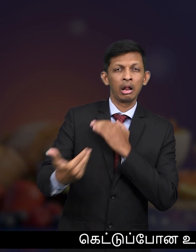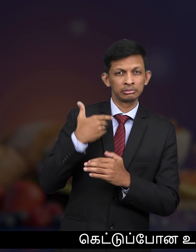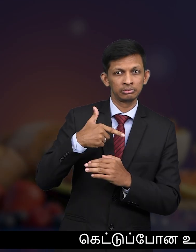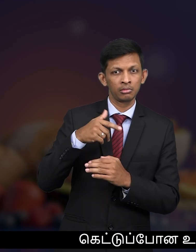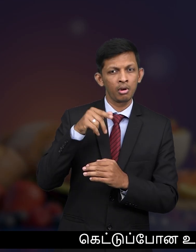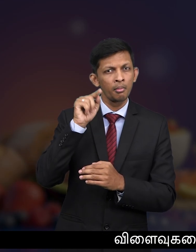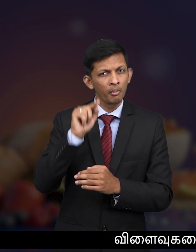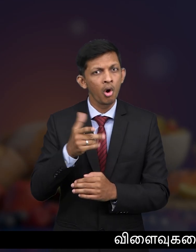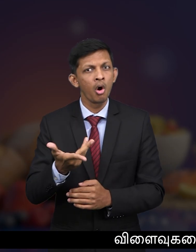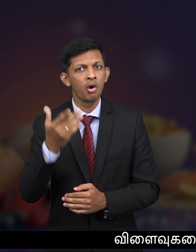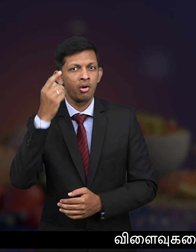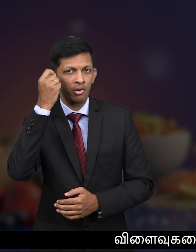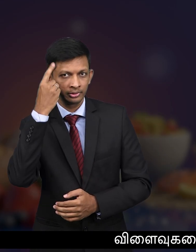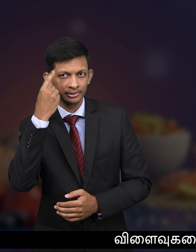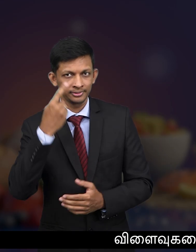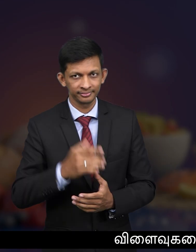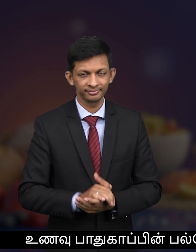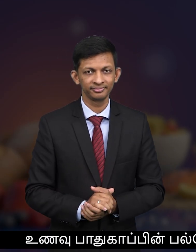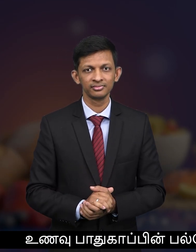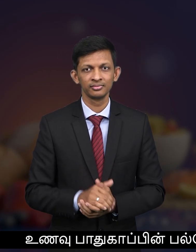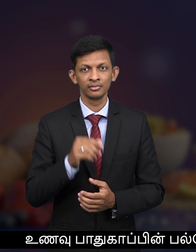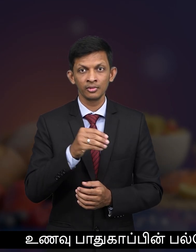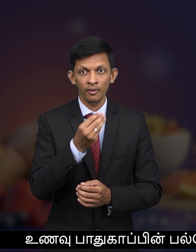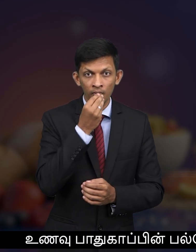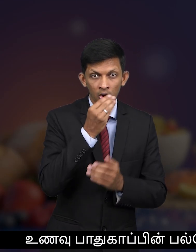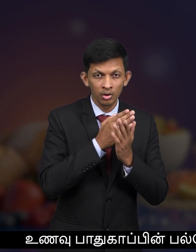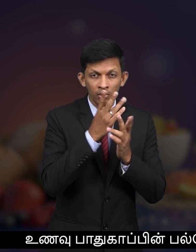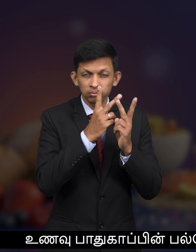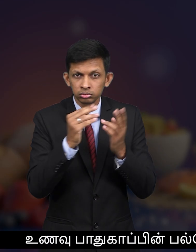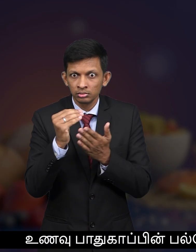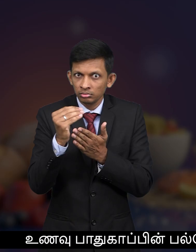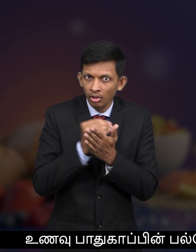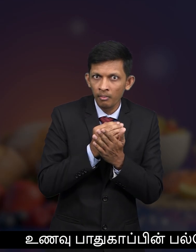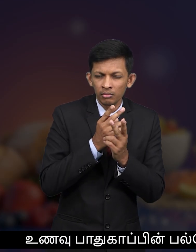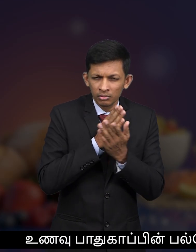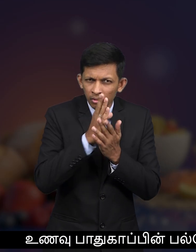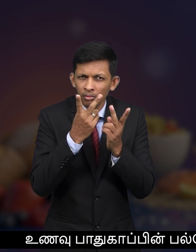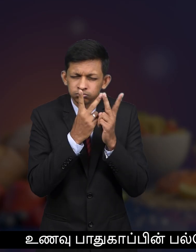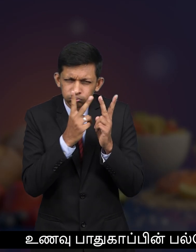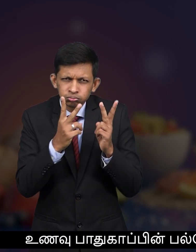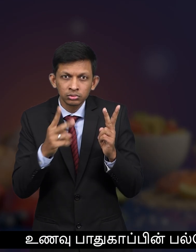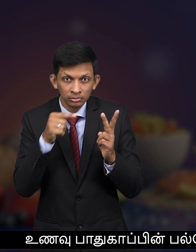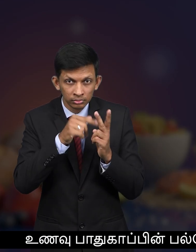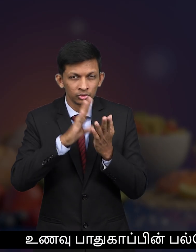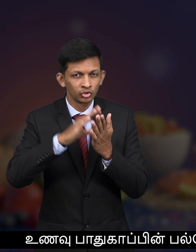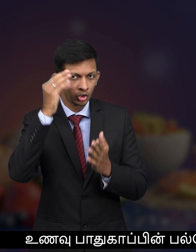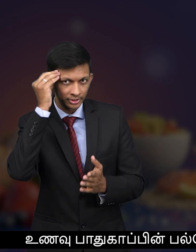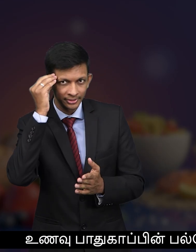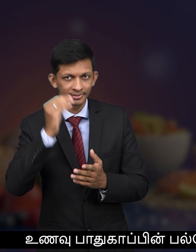விளைவிக்கும் விளைவுகளை புரிந்து கொள்வீர்கள். உணவு பாதுகாப்பின் பல்வேறு முறைகளை பற்றி